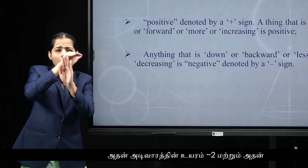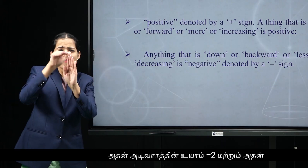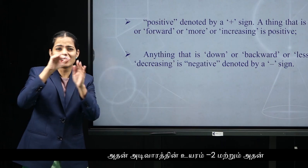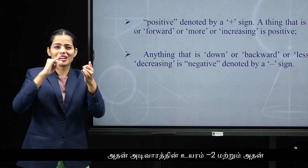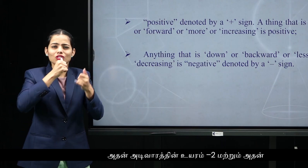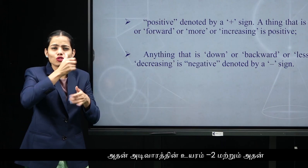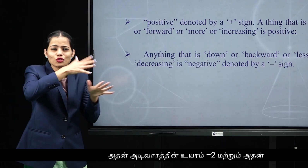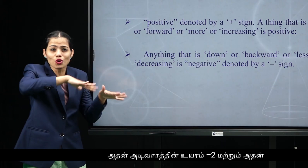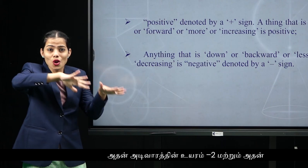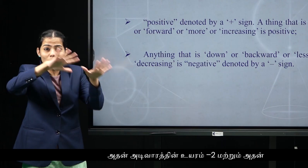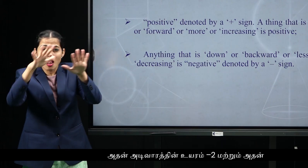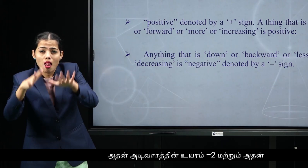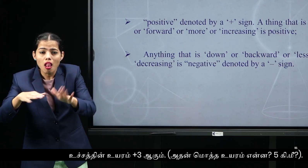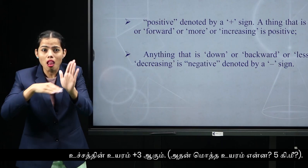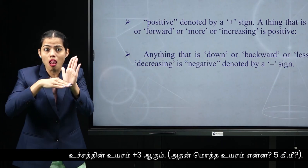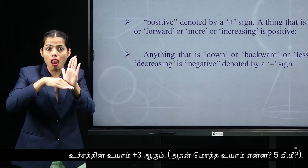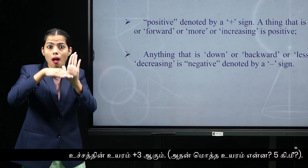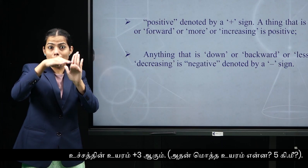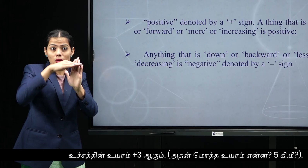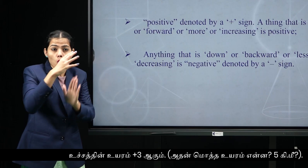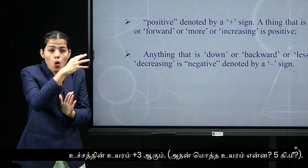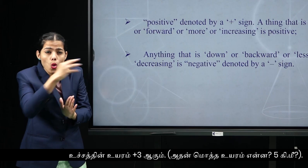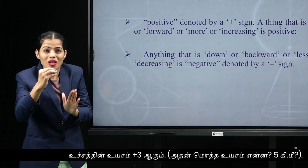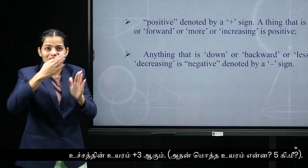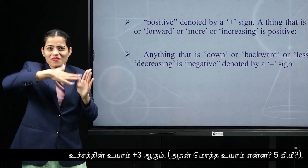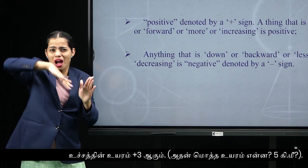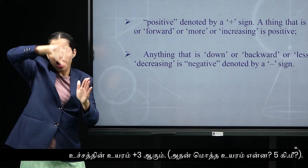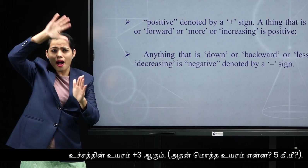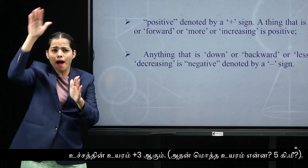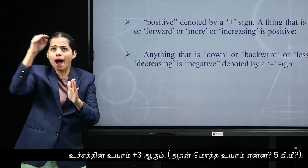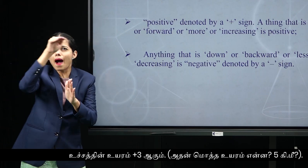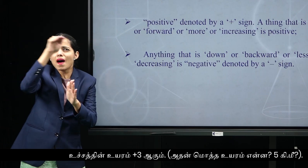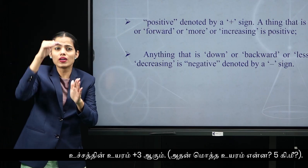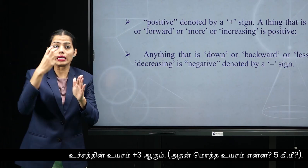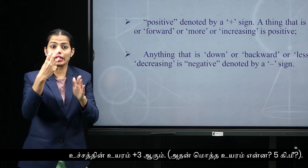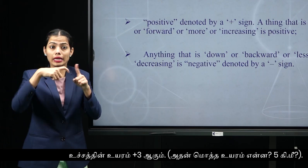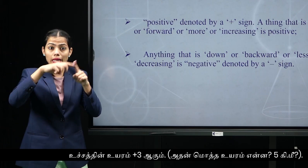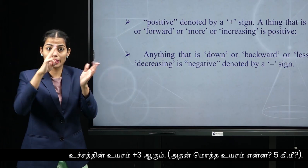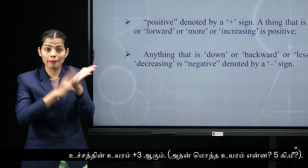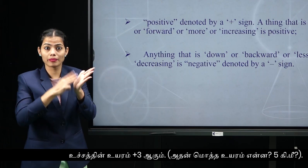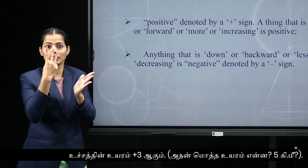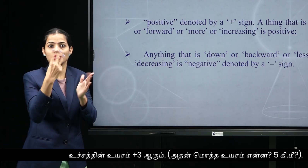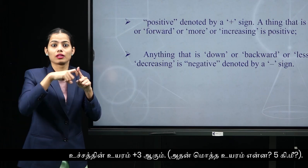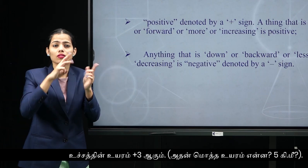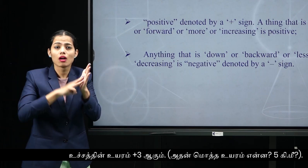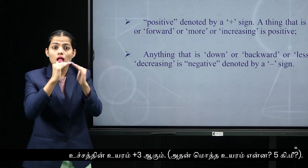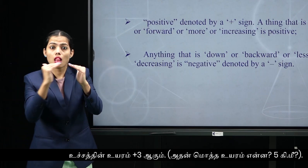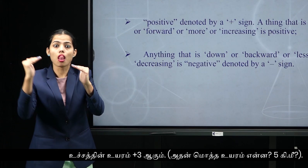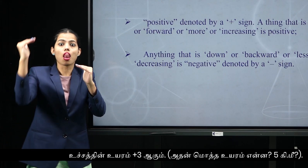3 கிலோமீட்டர் உயரமும் இருந்தால், அதன் அடிவாரத்தின் உயரம் கழித்தல் 2 மற்றும் அதன் உச்சியின் உயரம் கூட்டல்